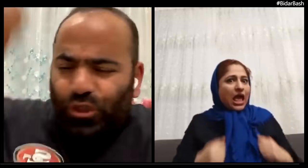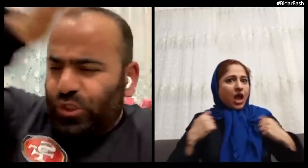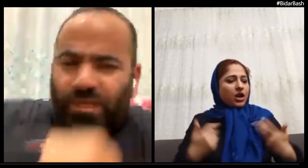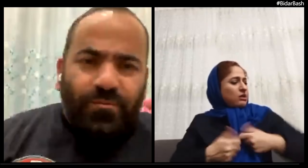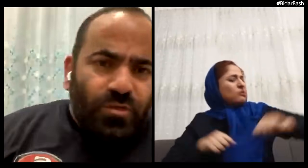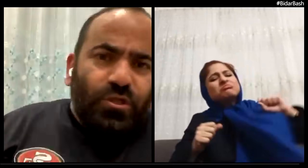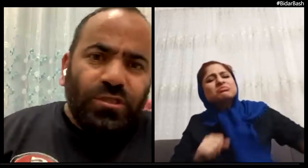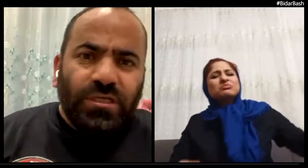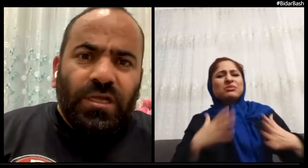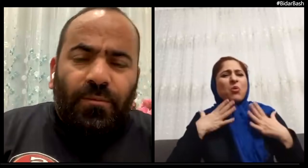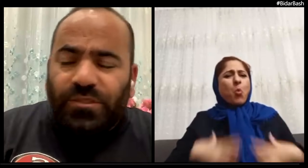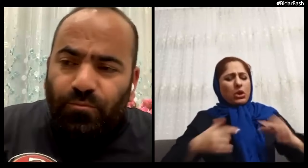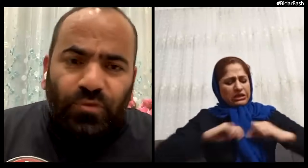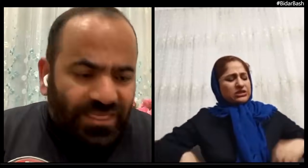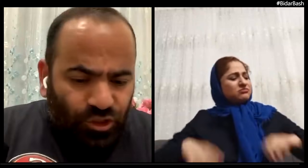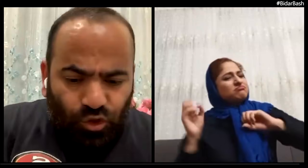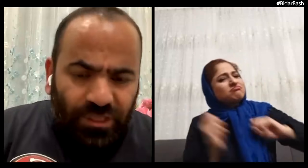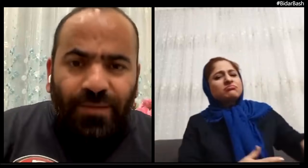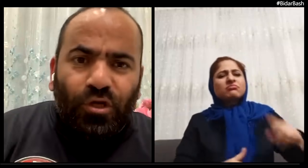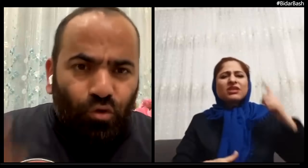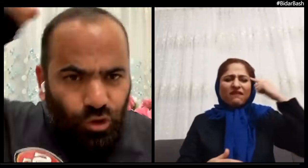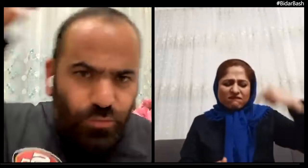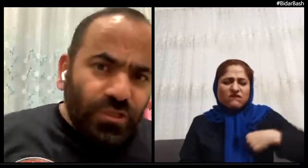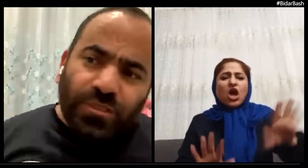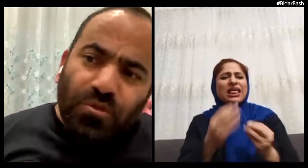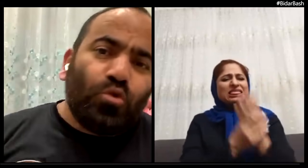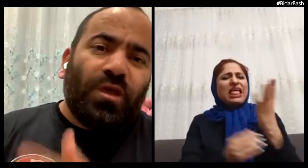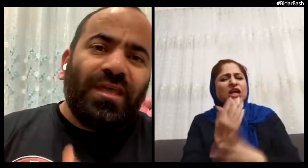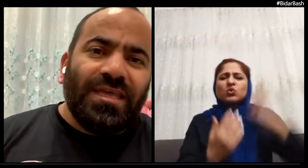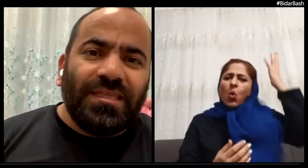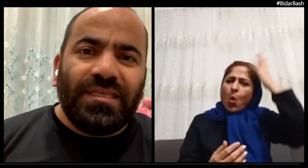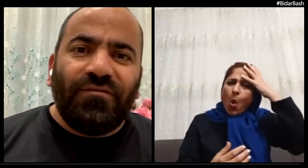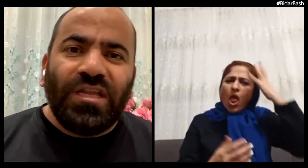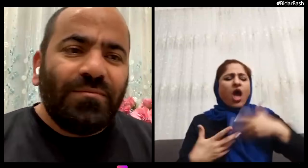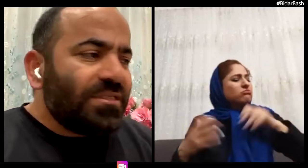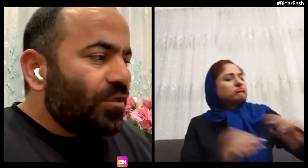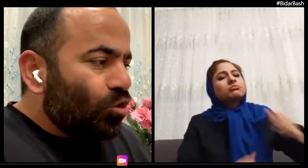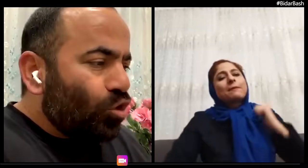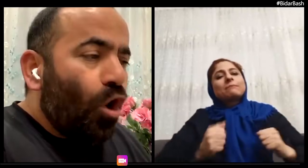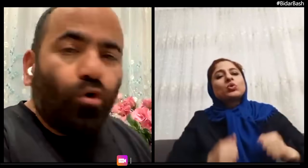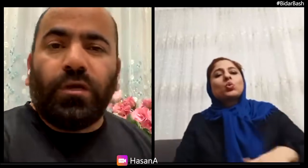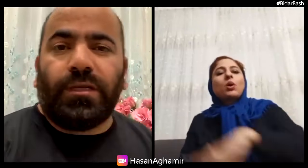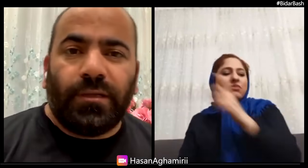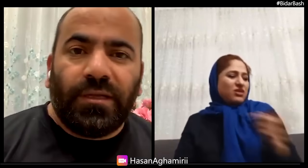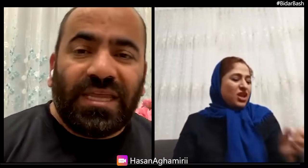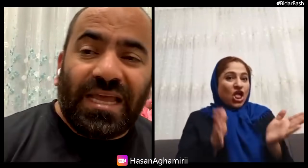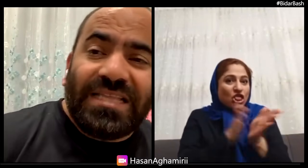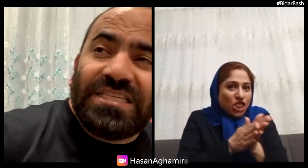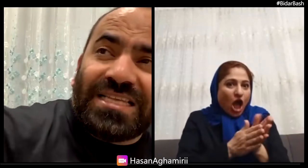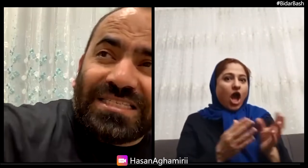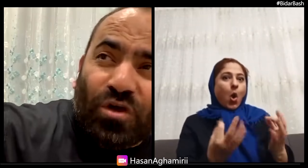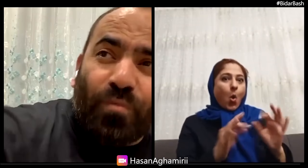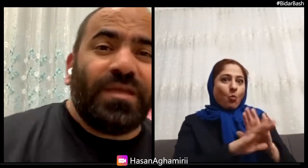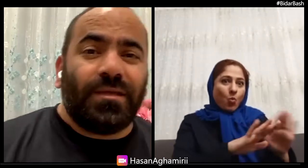میندازه، بولیزشو در میاره میندازه، مثلا دستکشاشو در میاره، کلاشو میندازه میدوه، دیگه وای نمیشه اینا رو تا کنه،